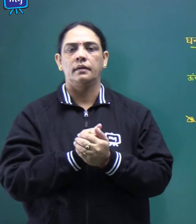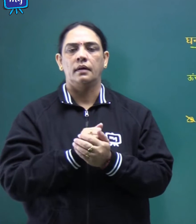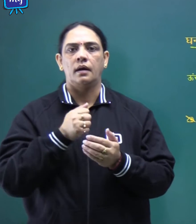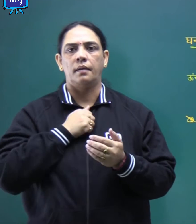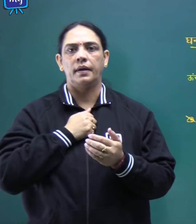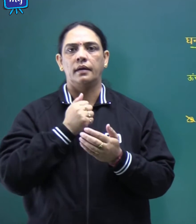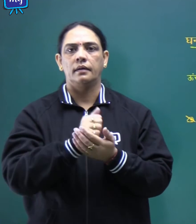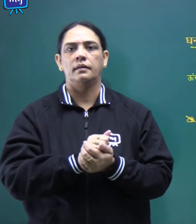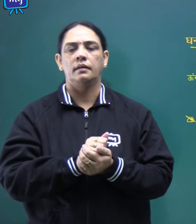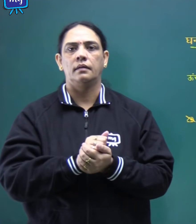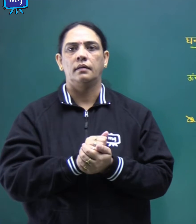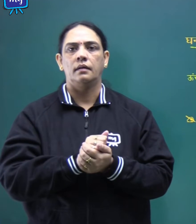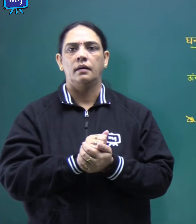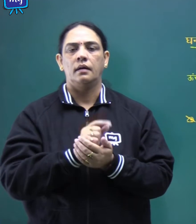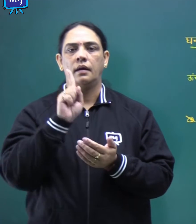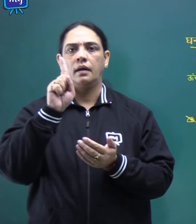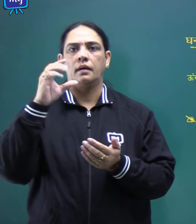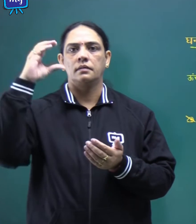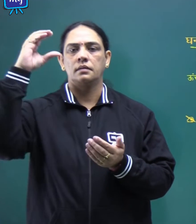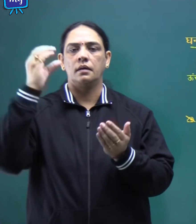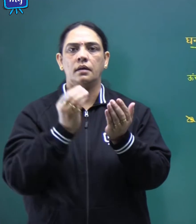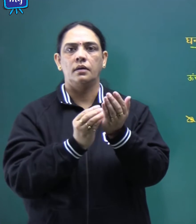हमें एक घनाभ दिया हुआ है